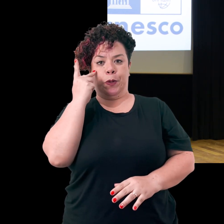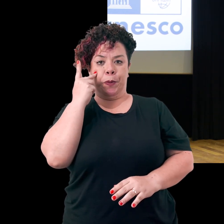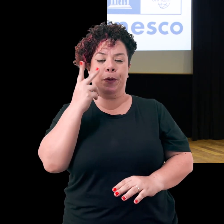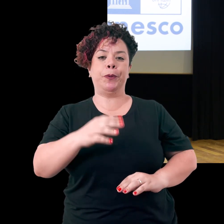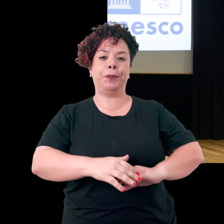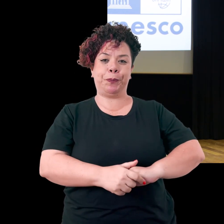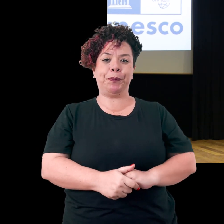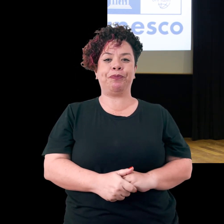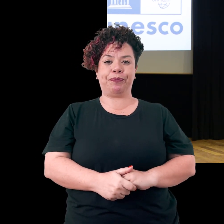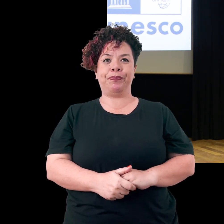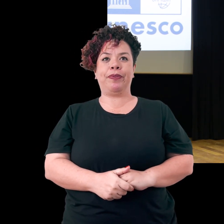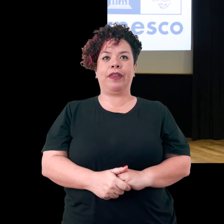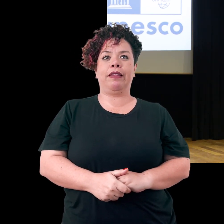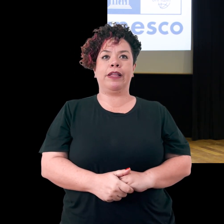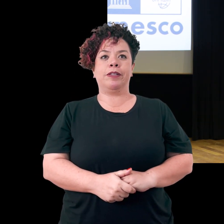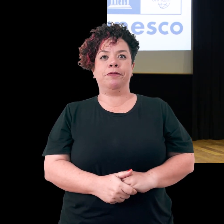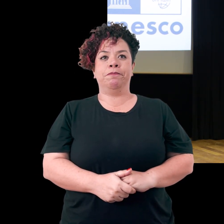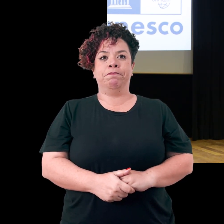Vamos lá.